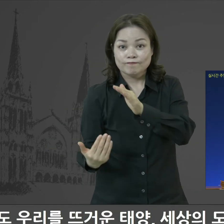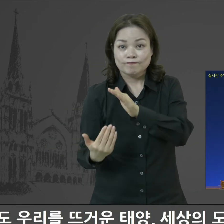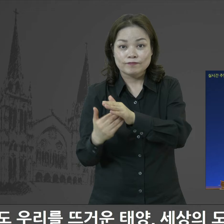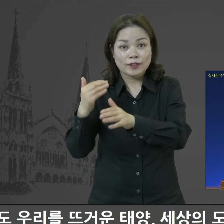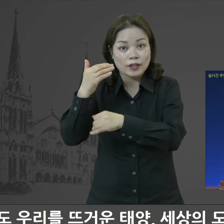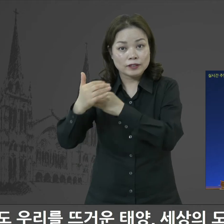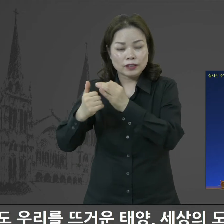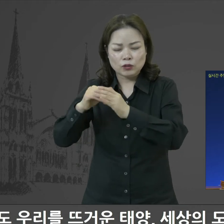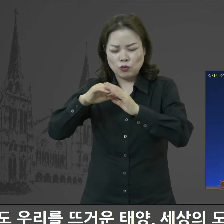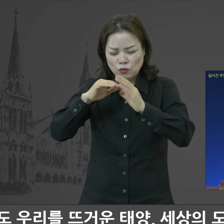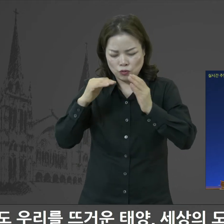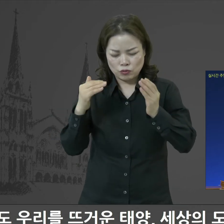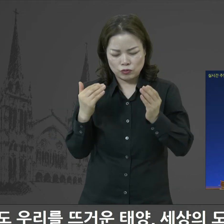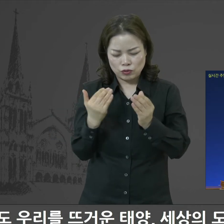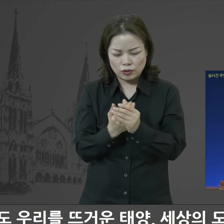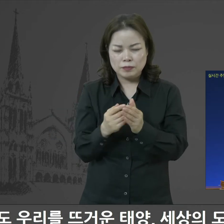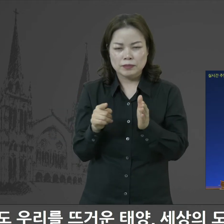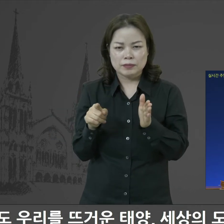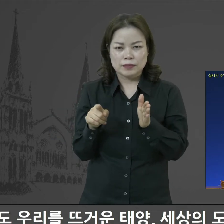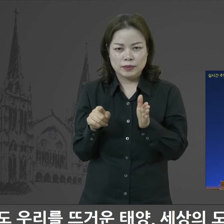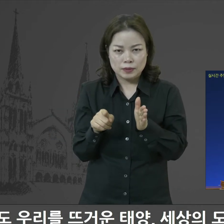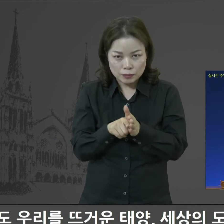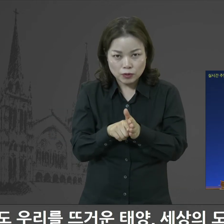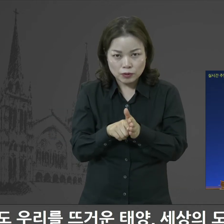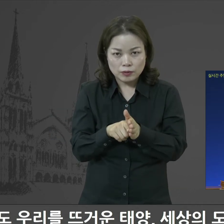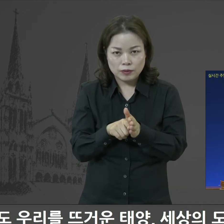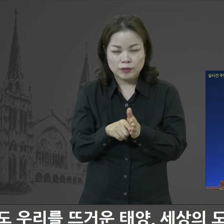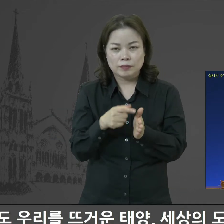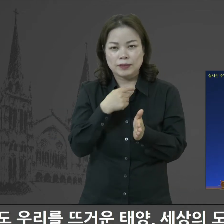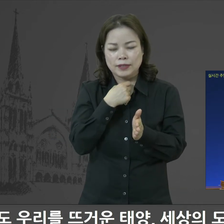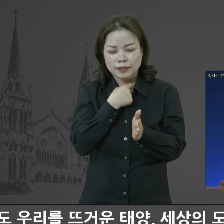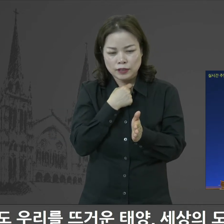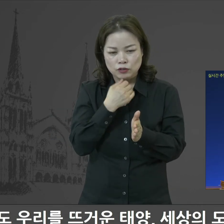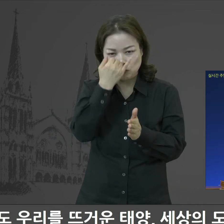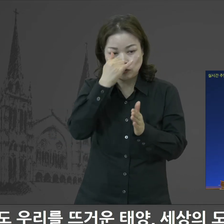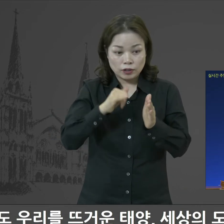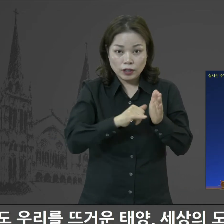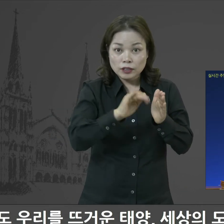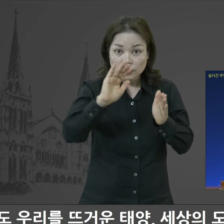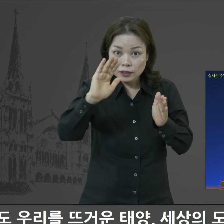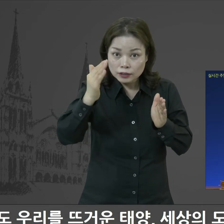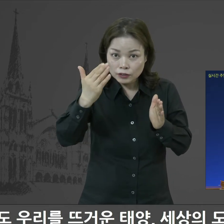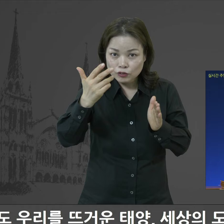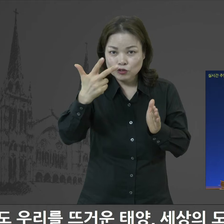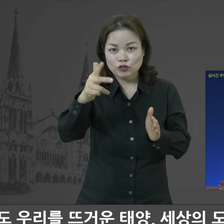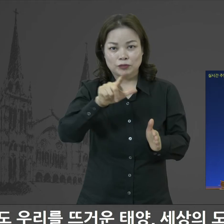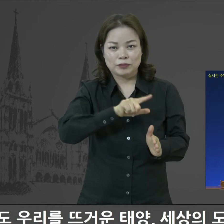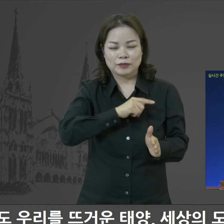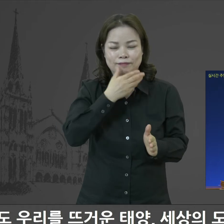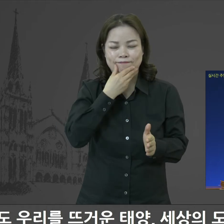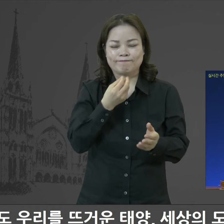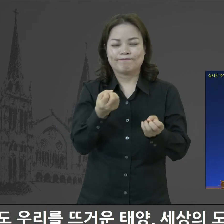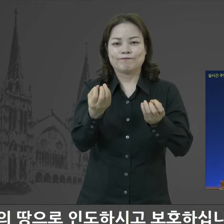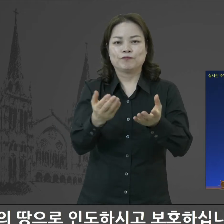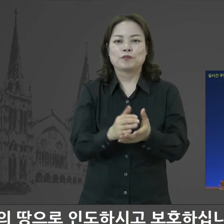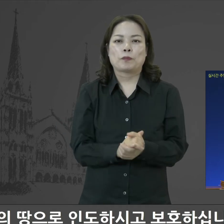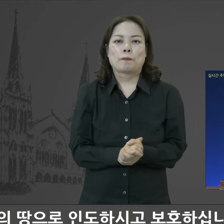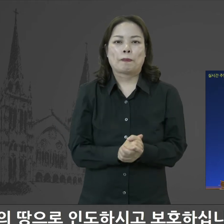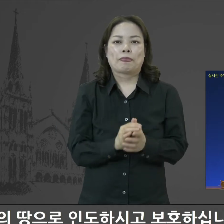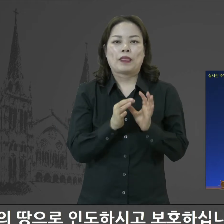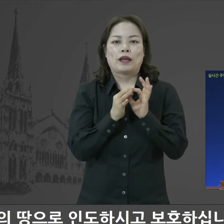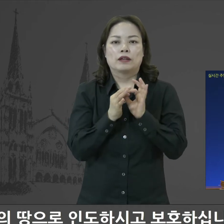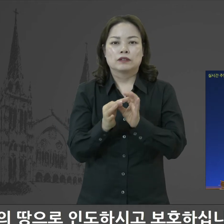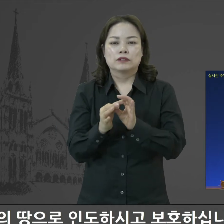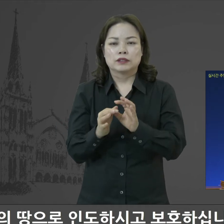하나님만을 우리가 온전히 믿음으로 바라볼 수 있는 우리 사랑하는 중년의 모든 성도님들 될 수 있기를 주님의 이름으로 축복합니다.